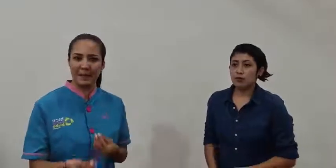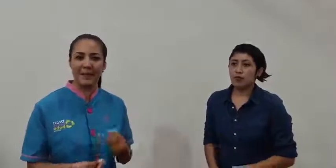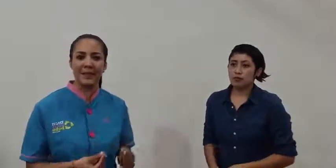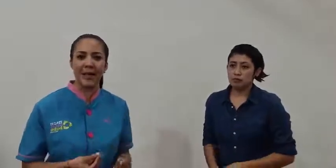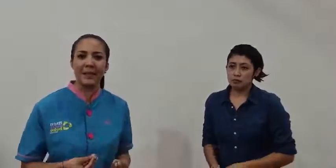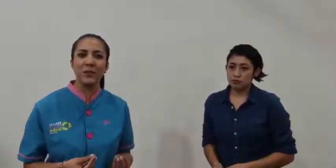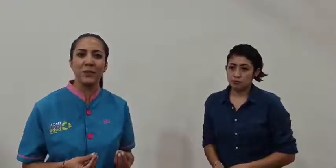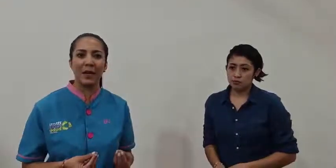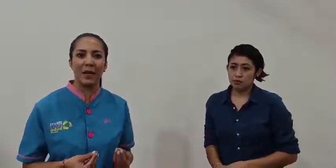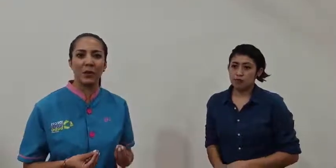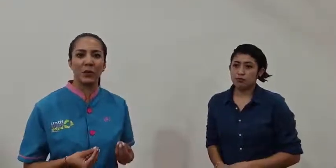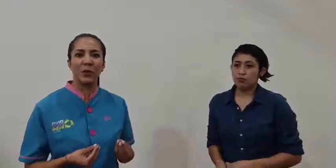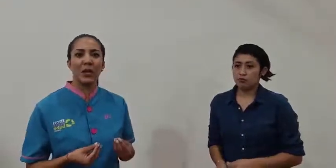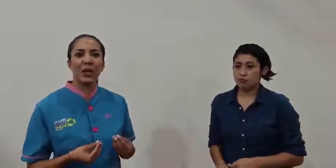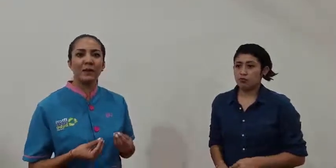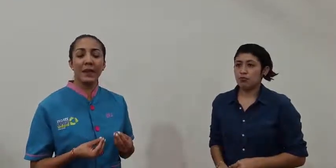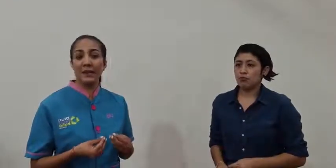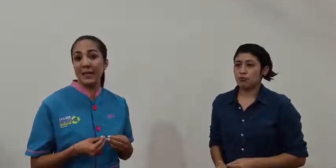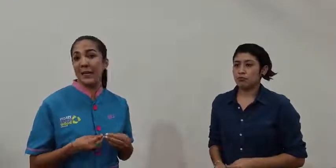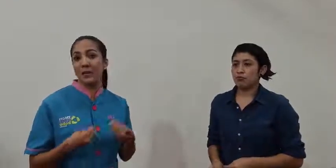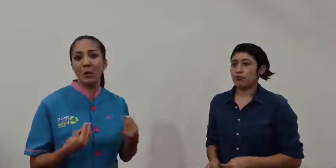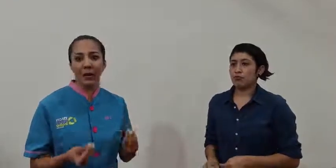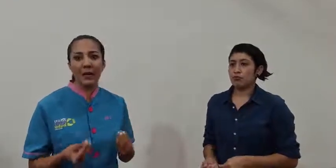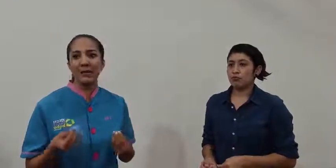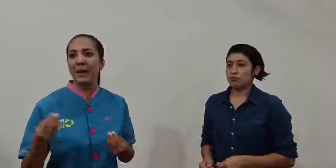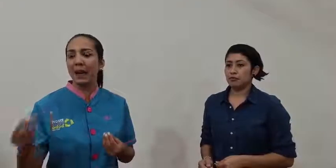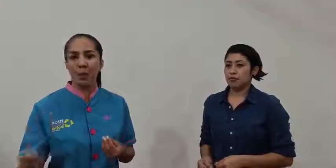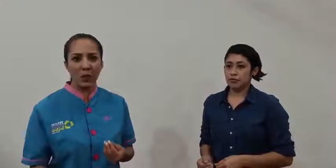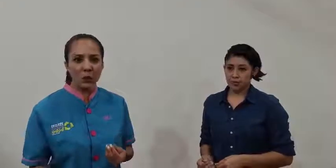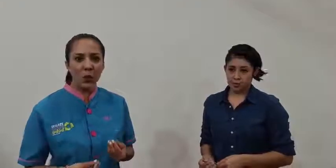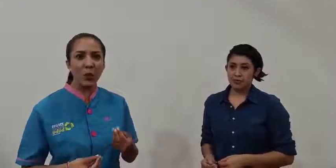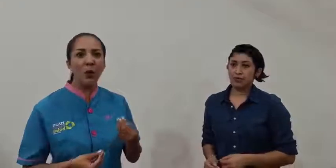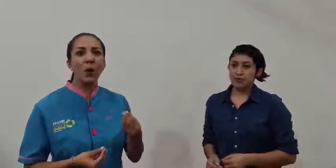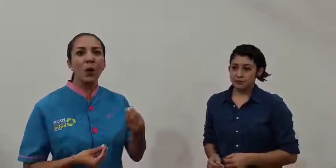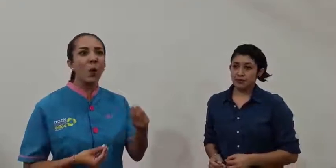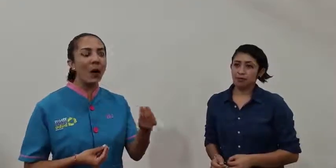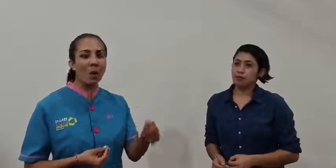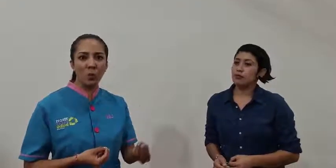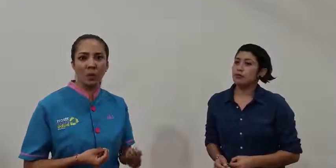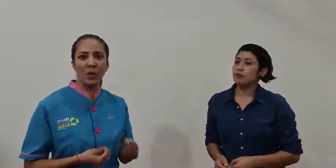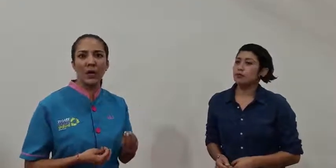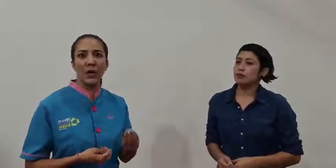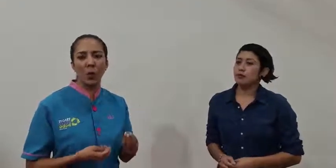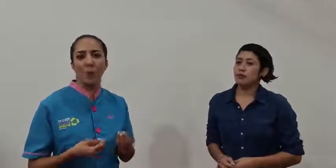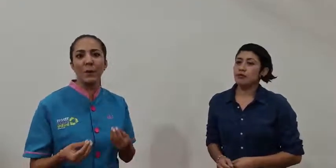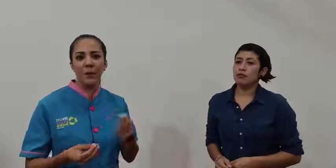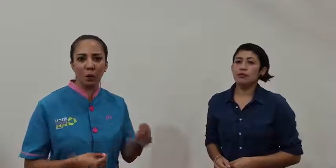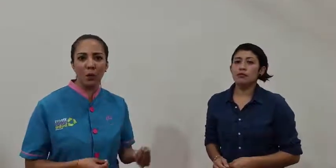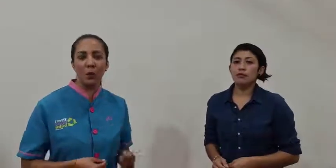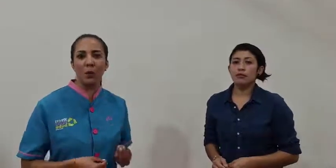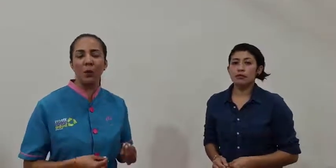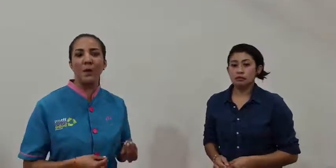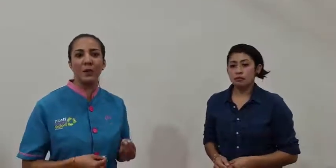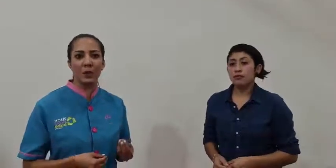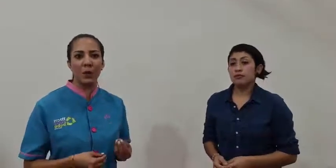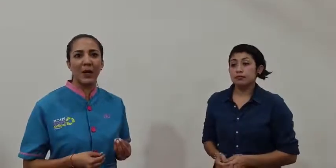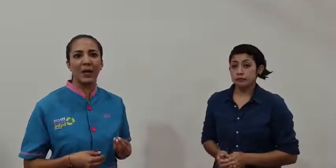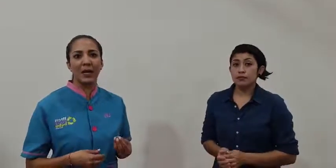parte de sensibilizar a sus pequeños, de si les toca ver a un niño o convivir con una persona que